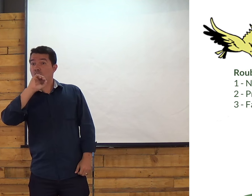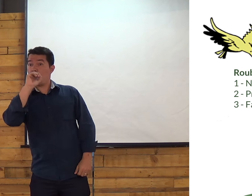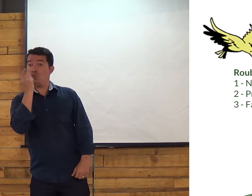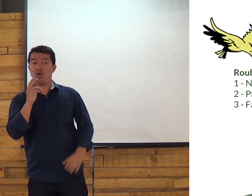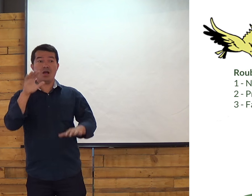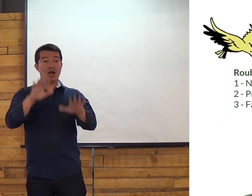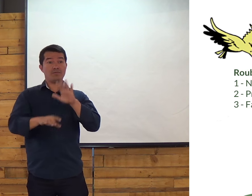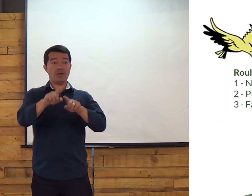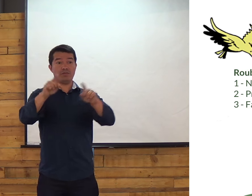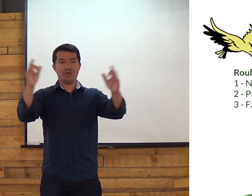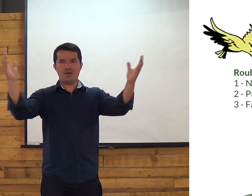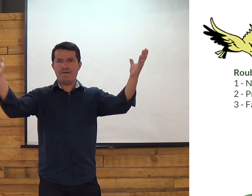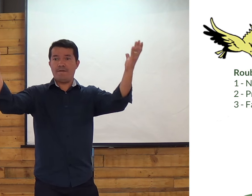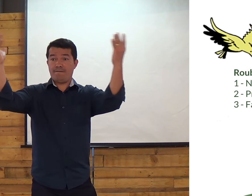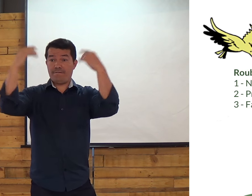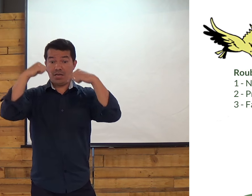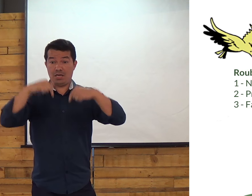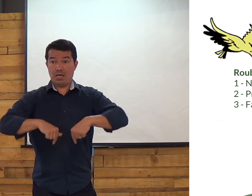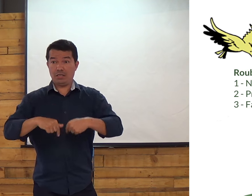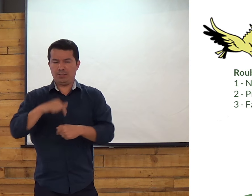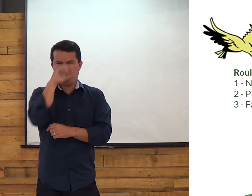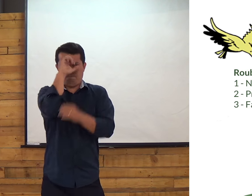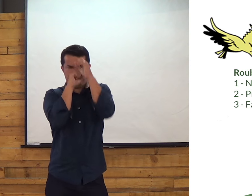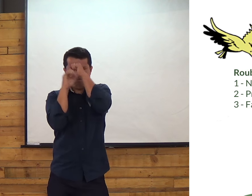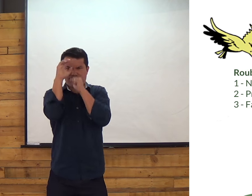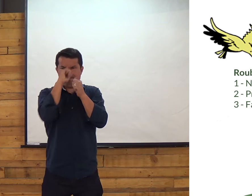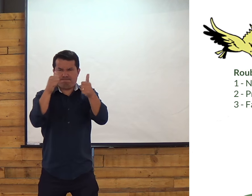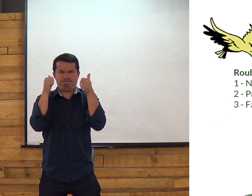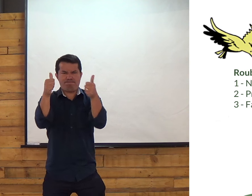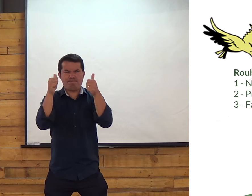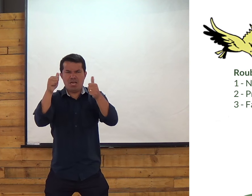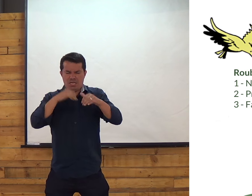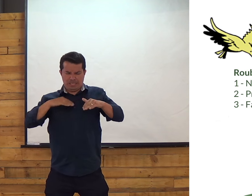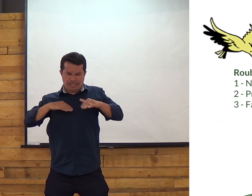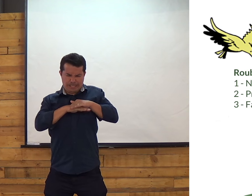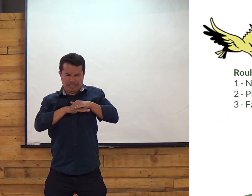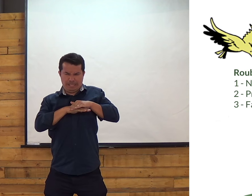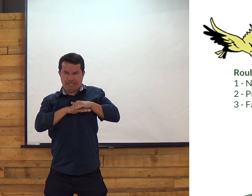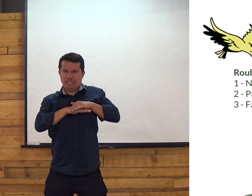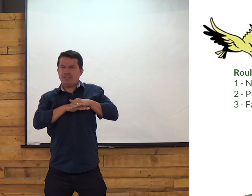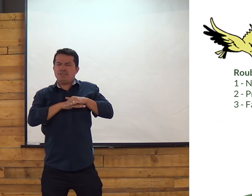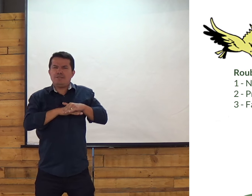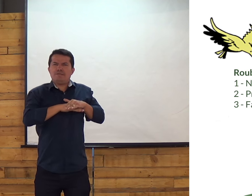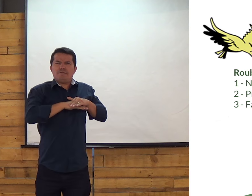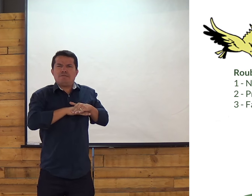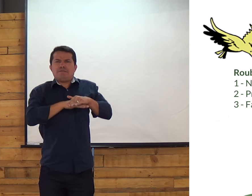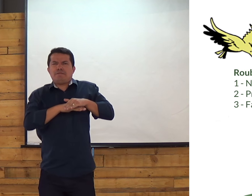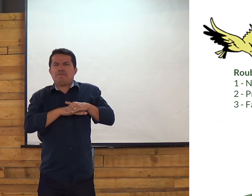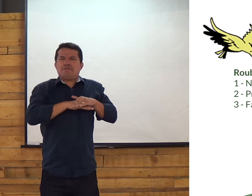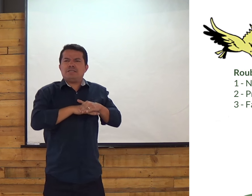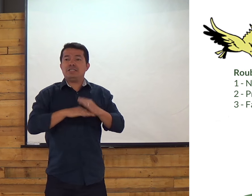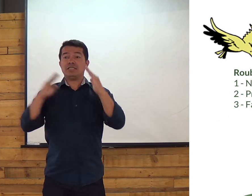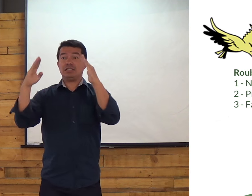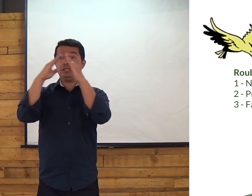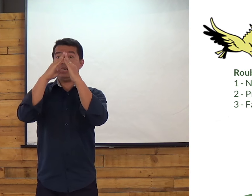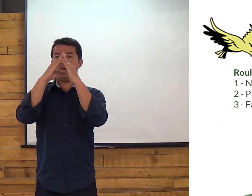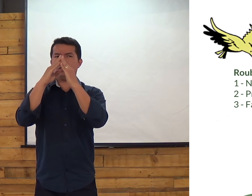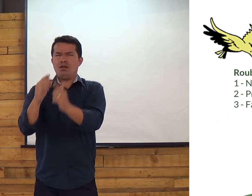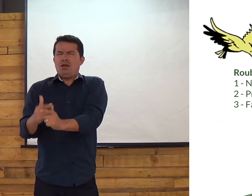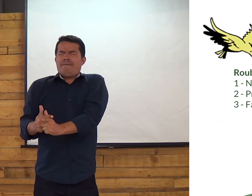de Deus é esquecido, sai da sua mente. Também tem a possibilidade de você vir e guardar isto